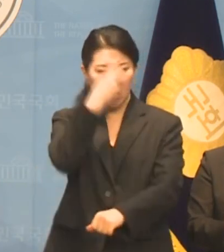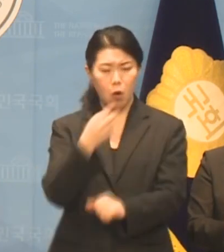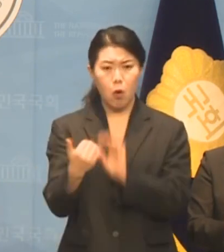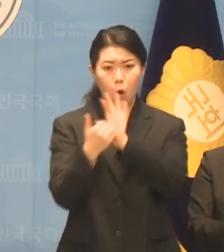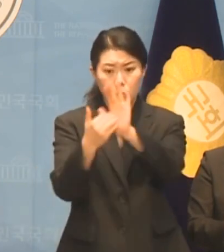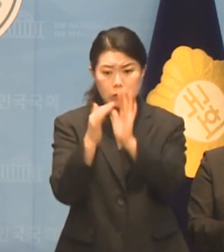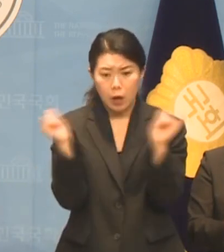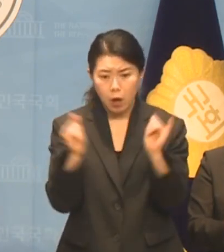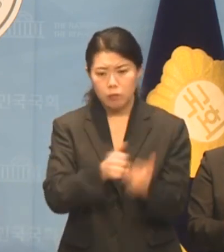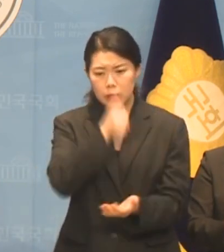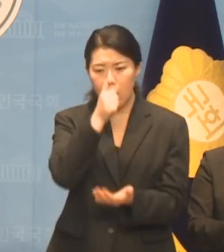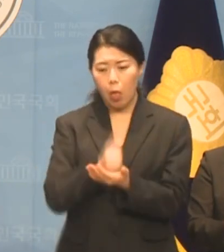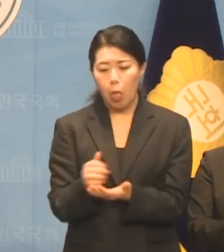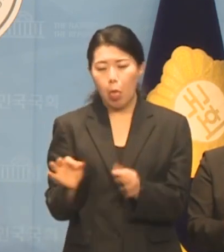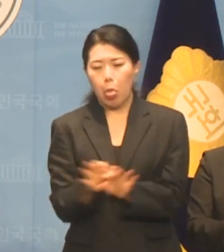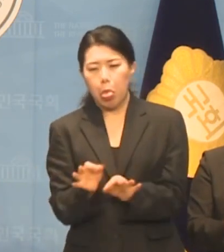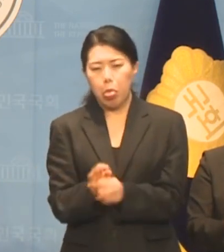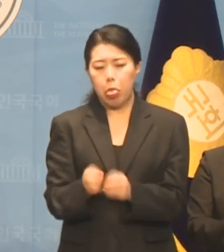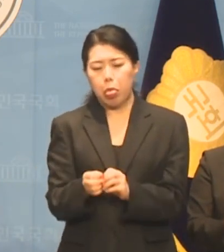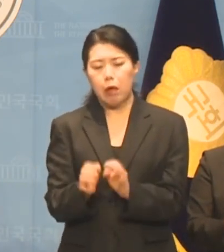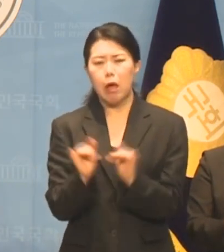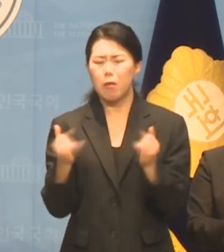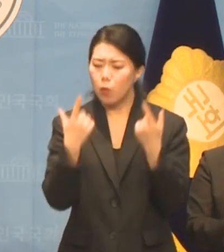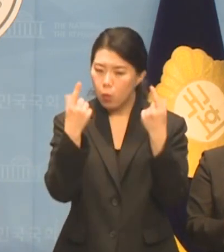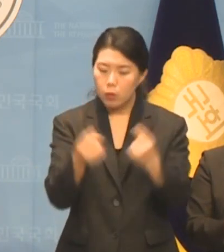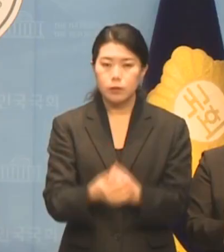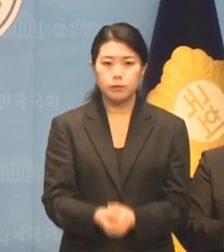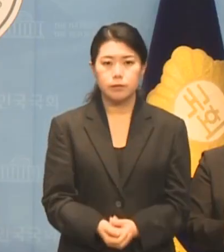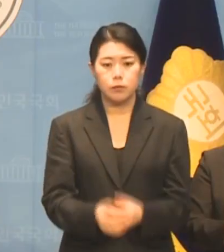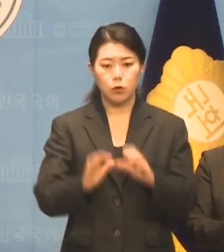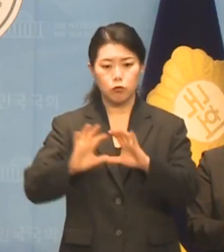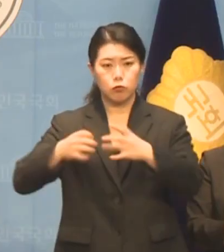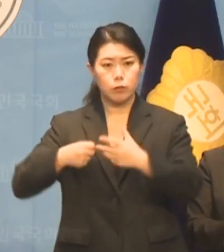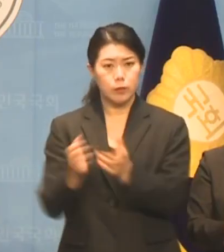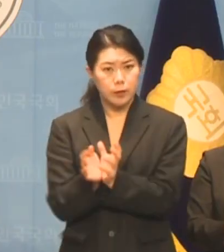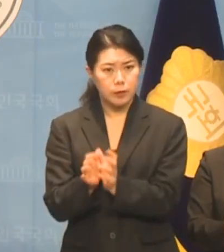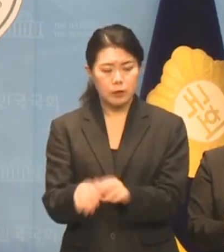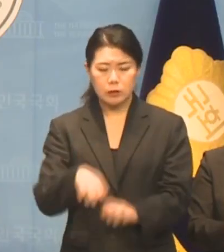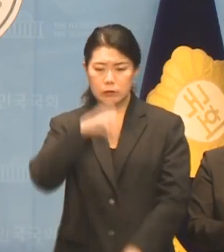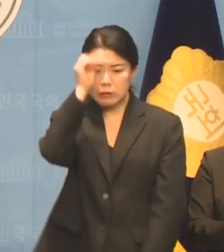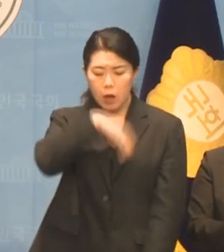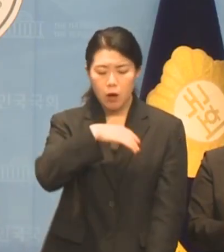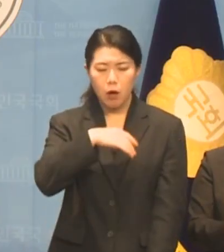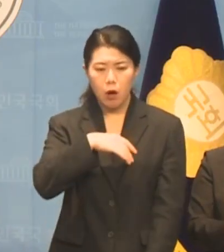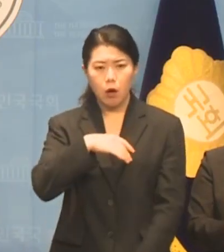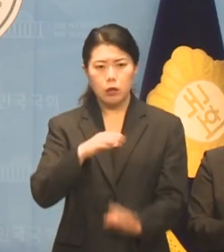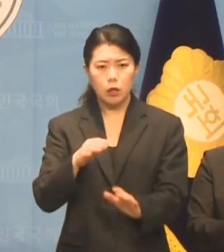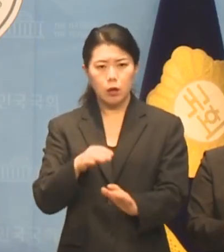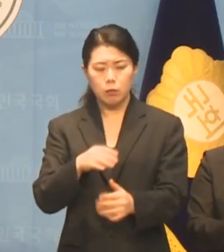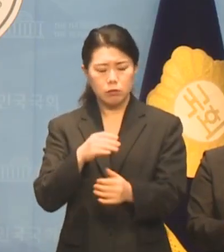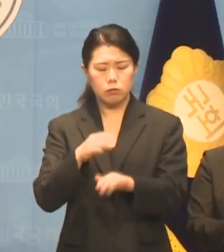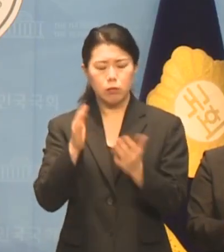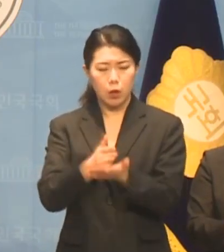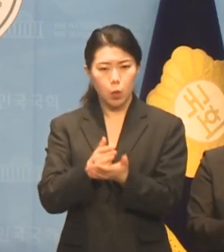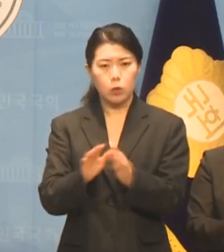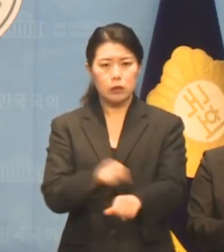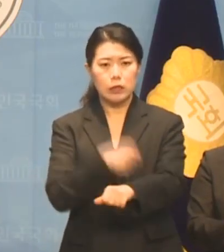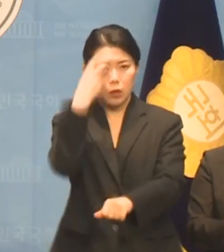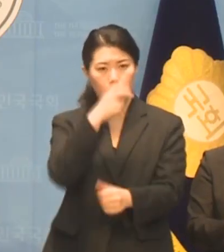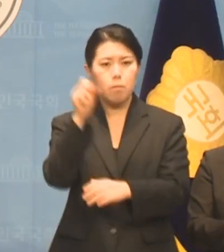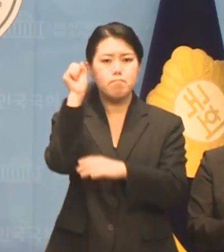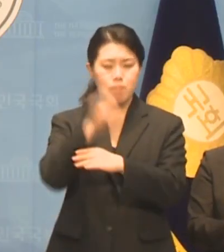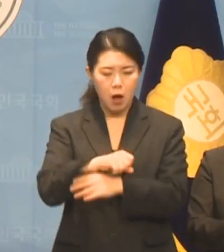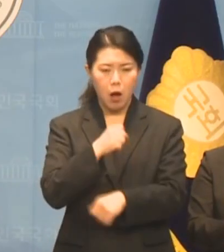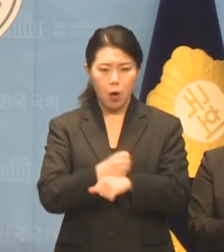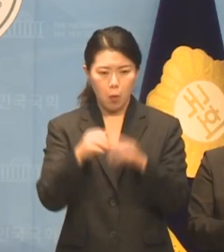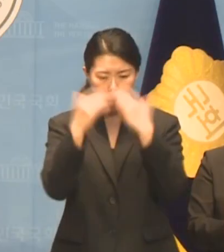자들은 범죄를 은폐하려는 자들과 다를 바 없습니다. 국민의힘은 더 이상 방관하지 말고 특검을 즉각 수용하고 모든